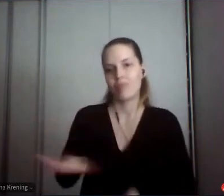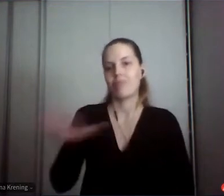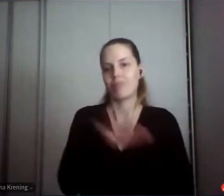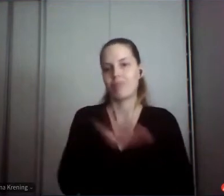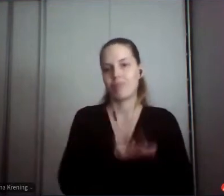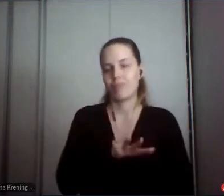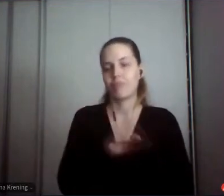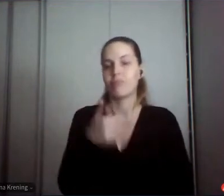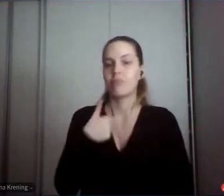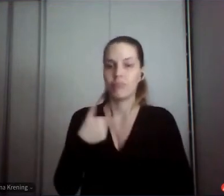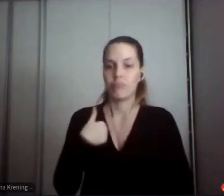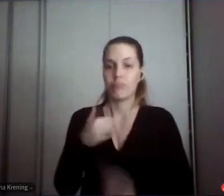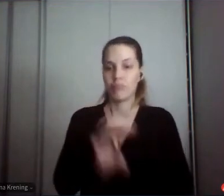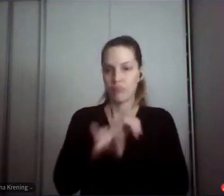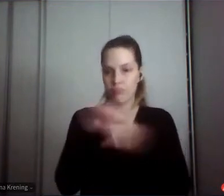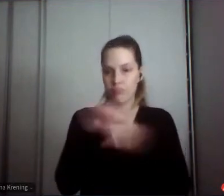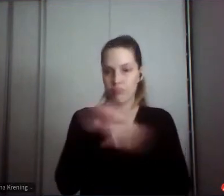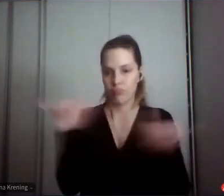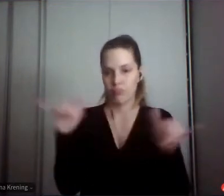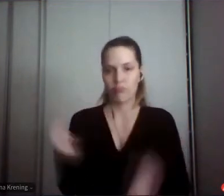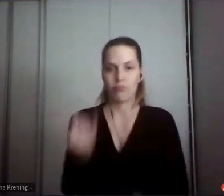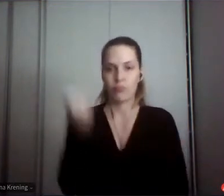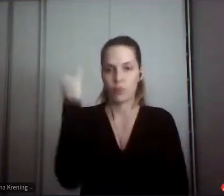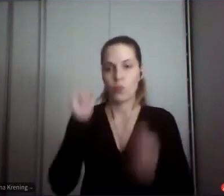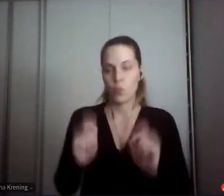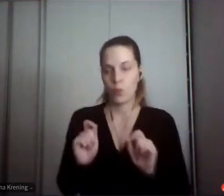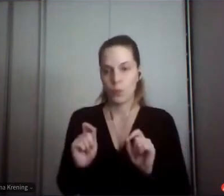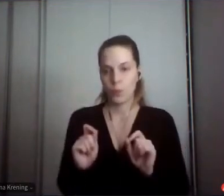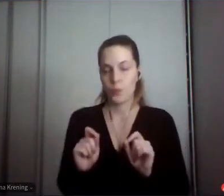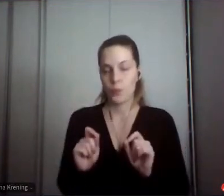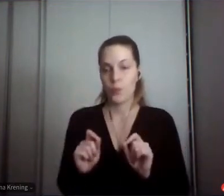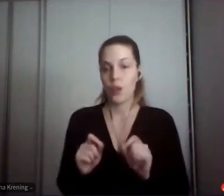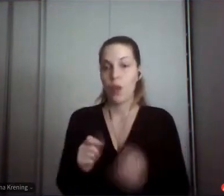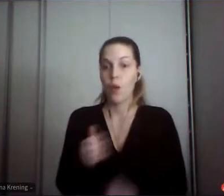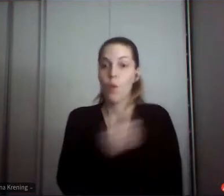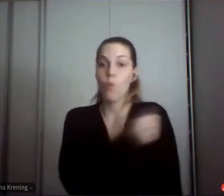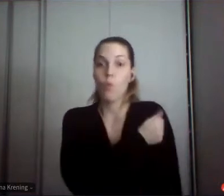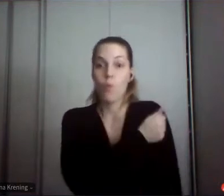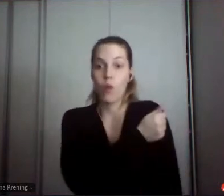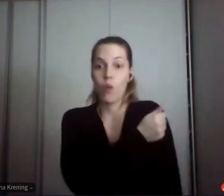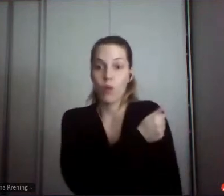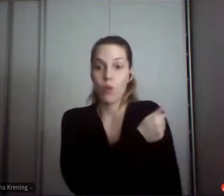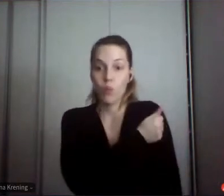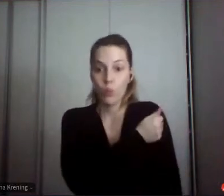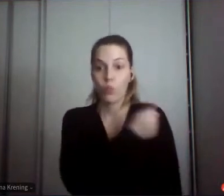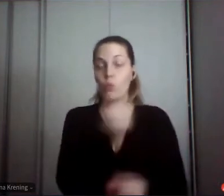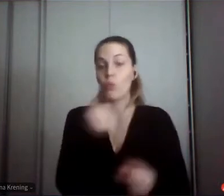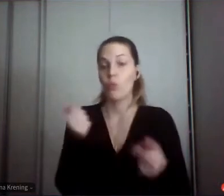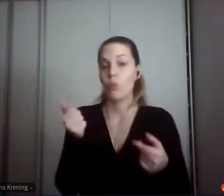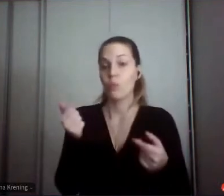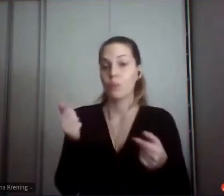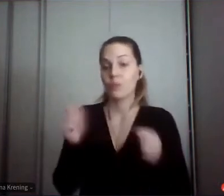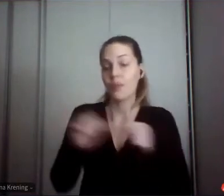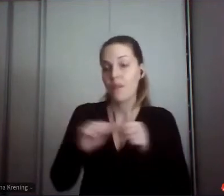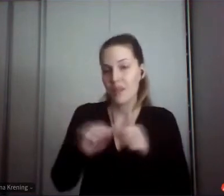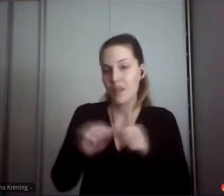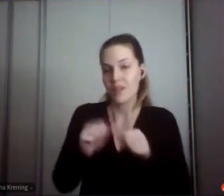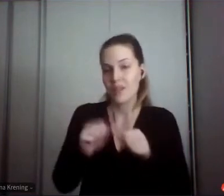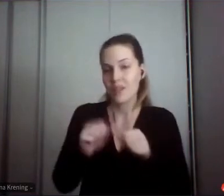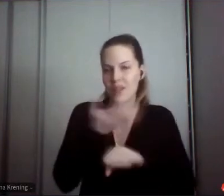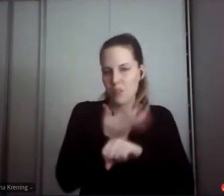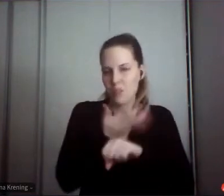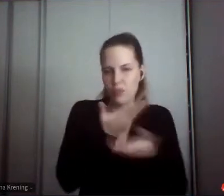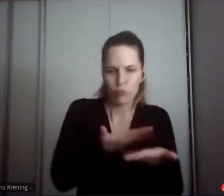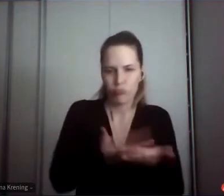alerta, que eu acho que é importante. Os alunos vão estar fazendo as disciplinas. E se eles sentirem que alguma situação esteja